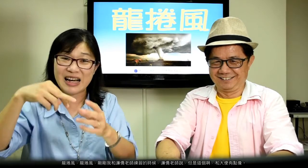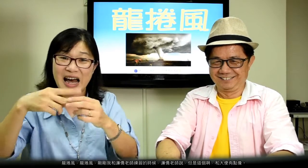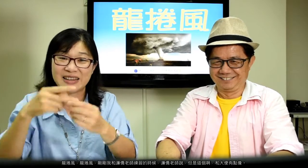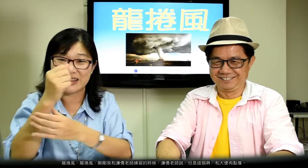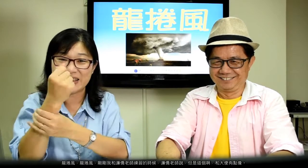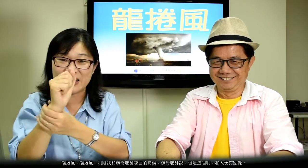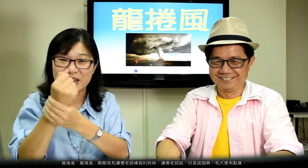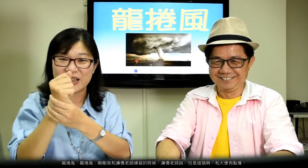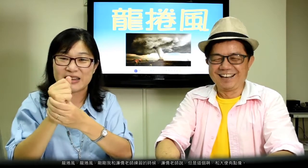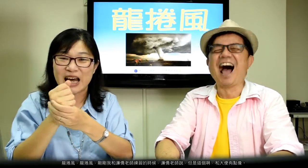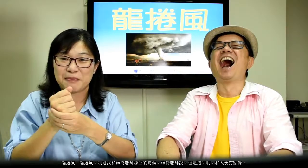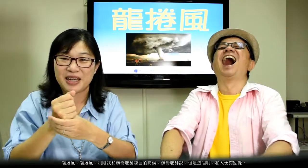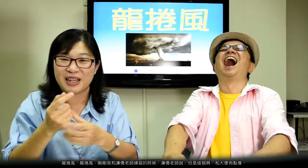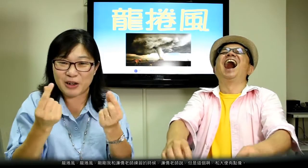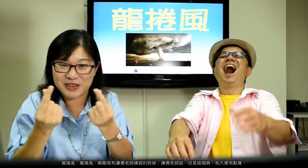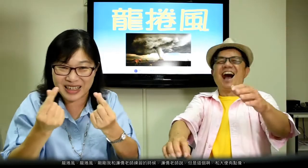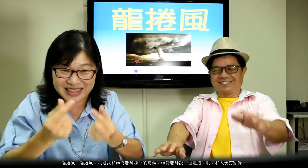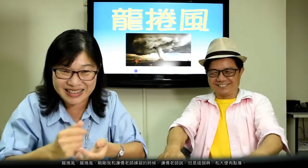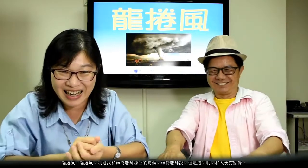和大便有点像。